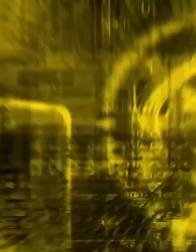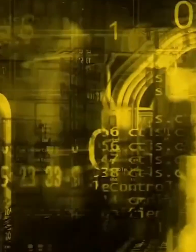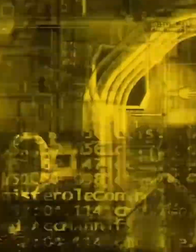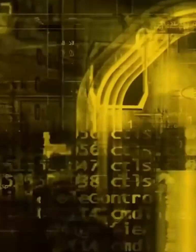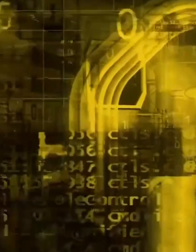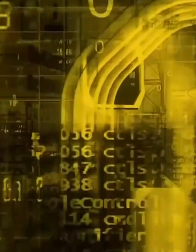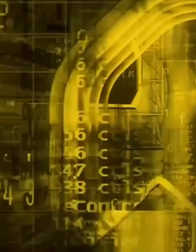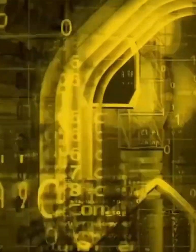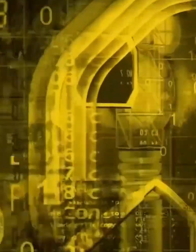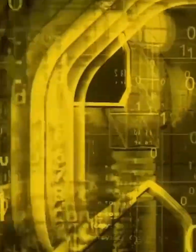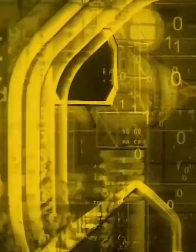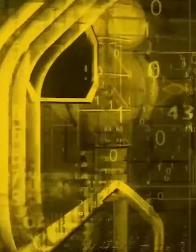até 2020